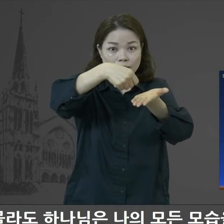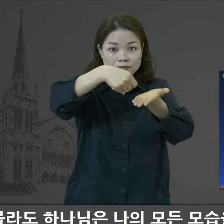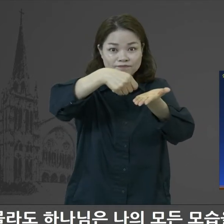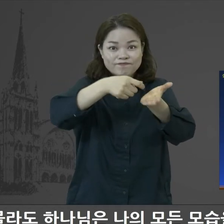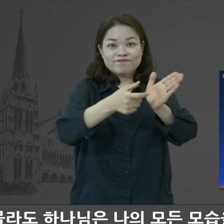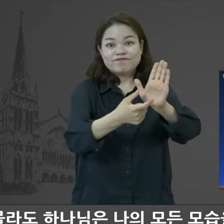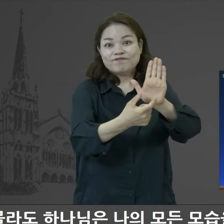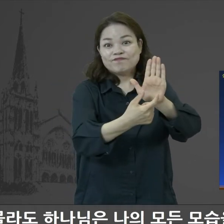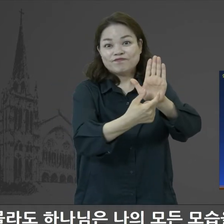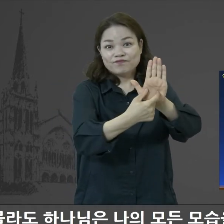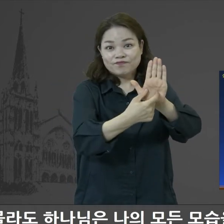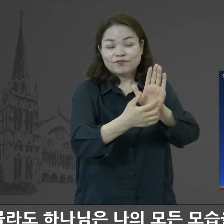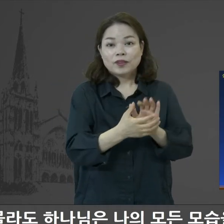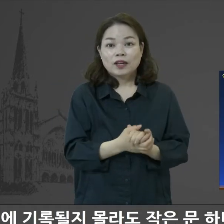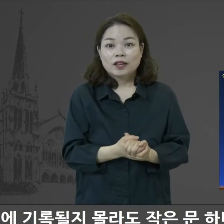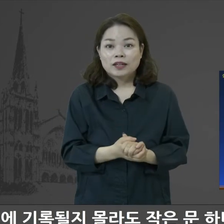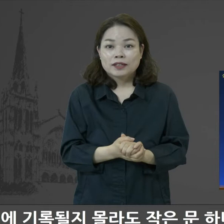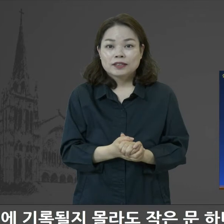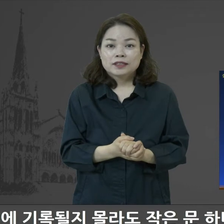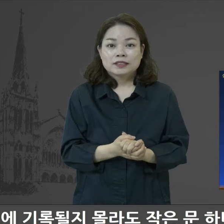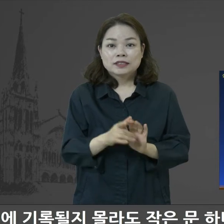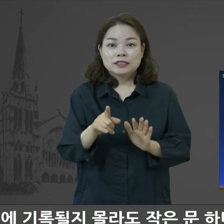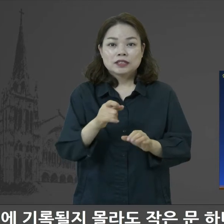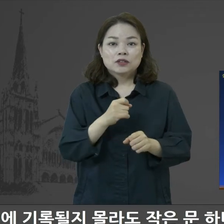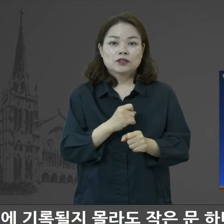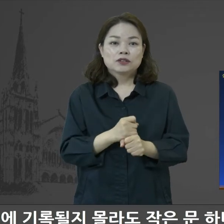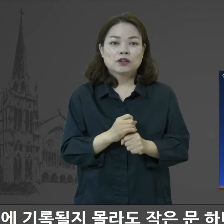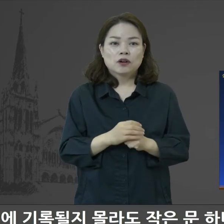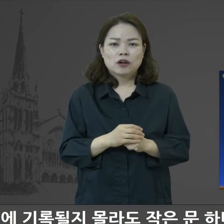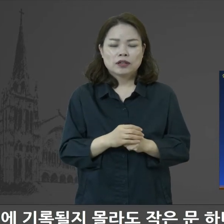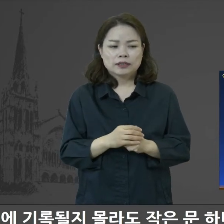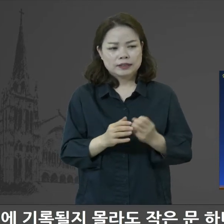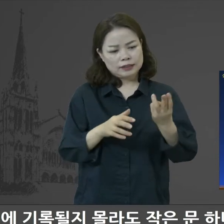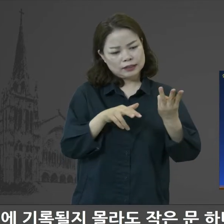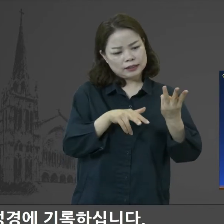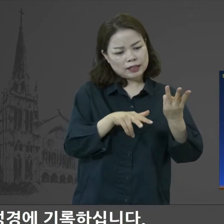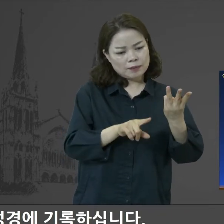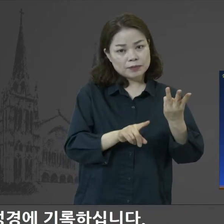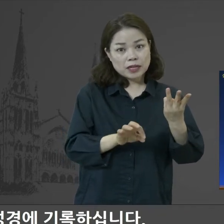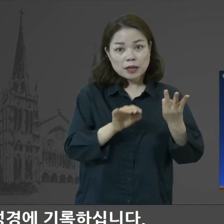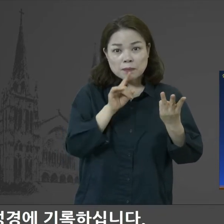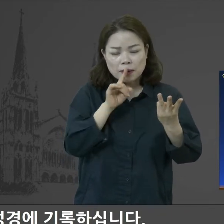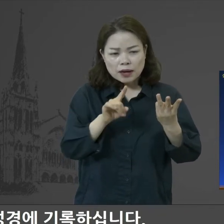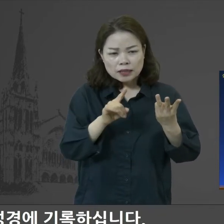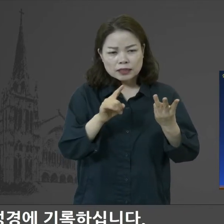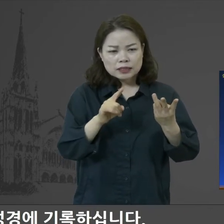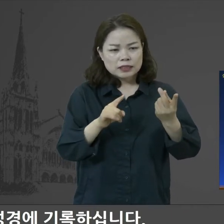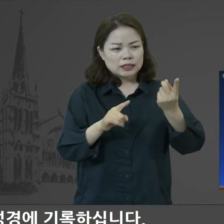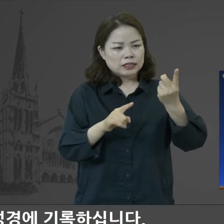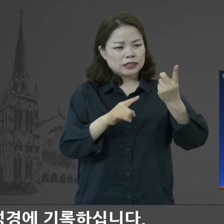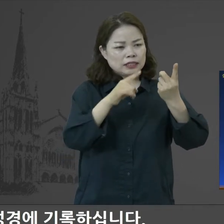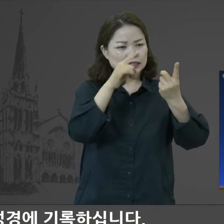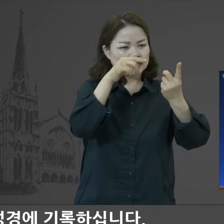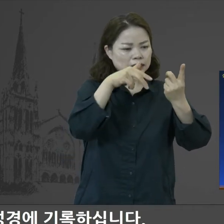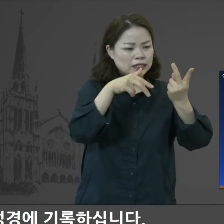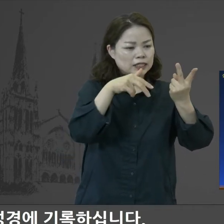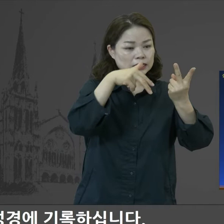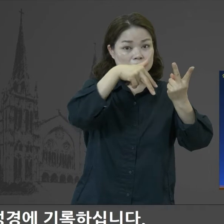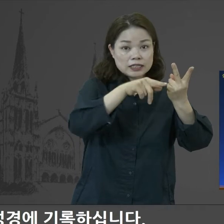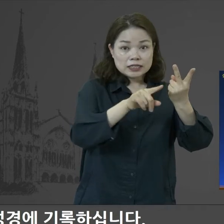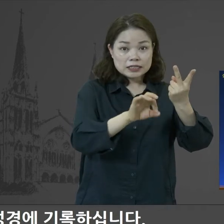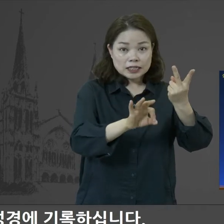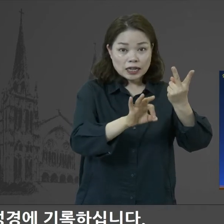참 놀랍죠. 그리고 또 하나, 이것을 3장의 말씀을 1, 2장의 말씀과 연결시켜